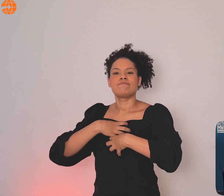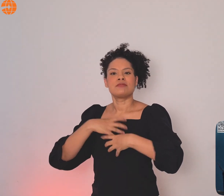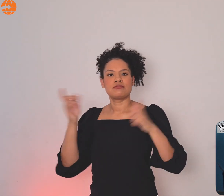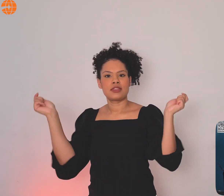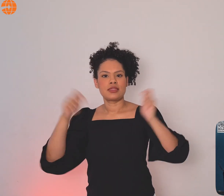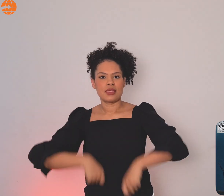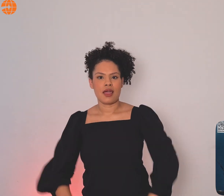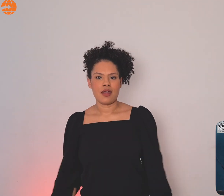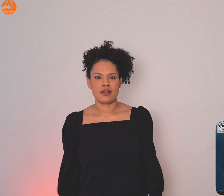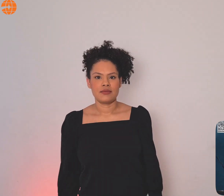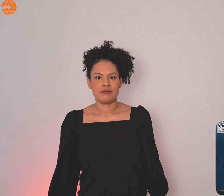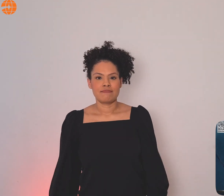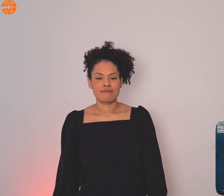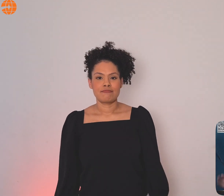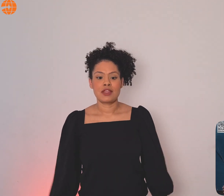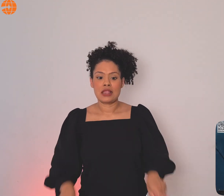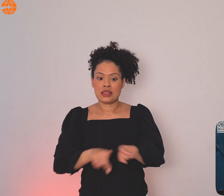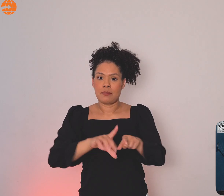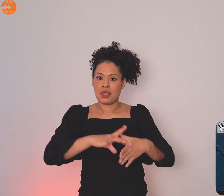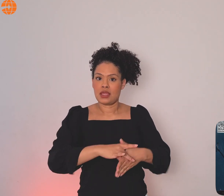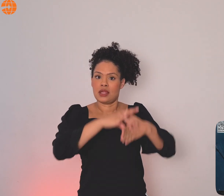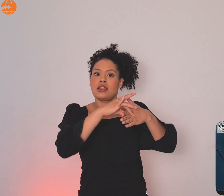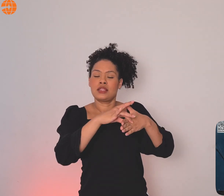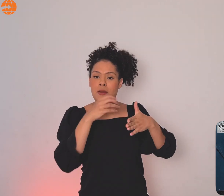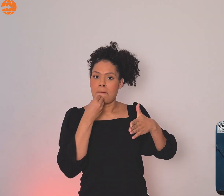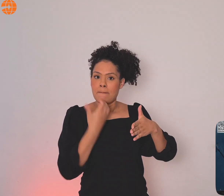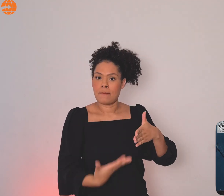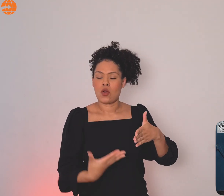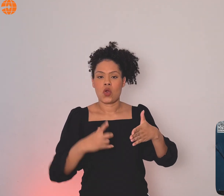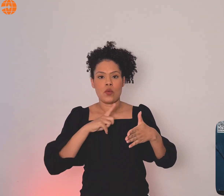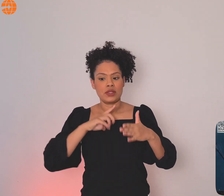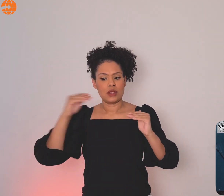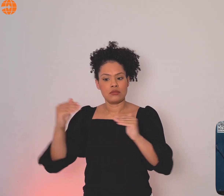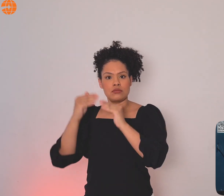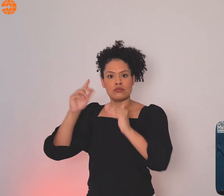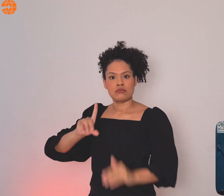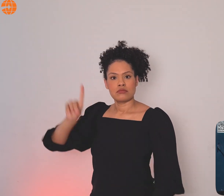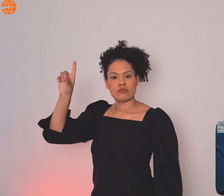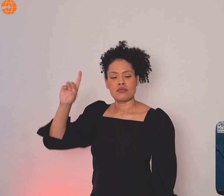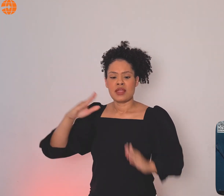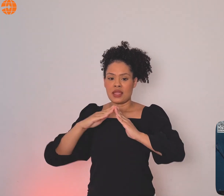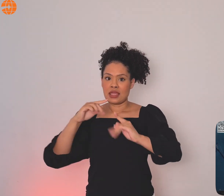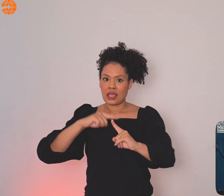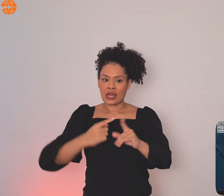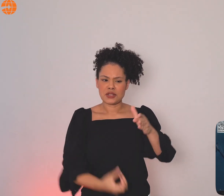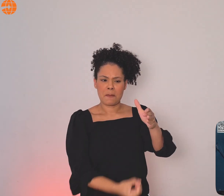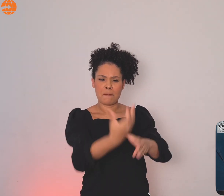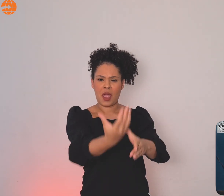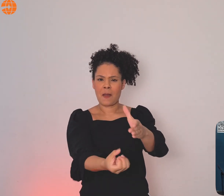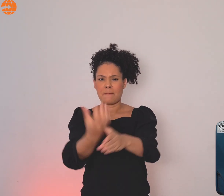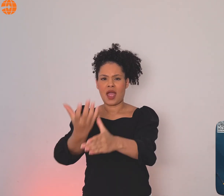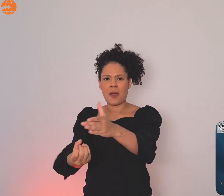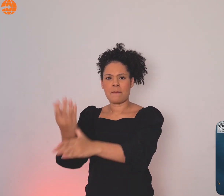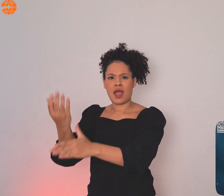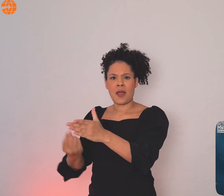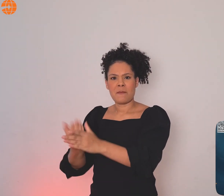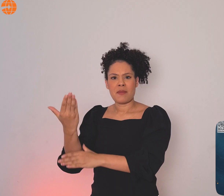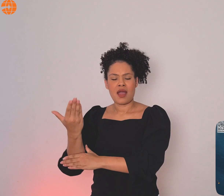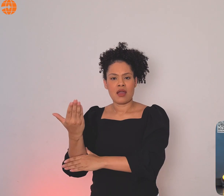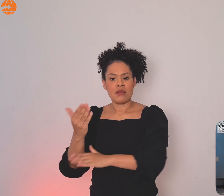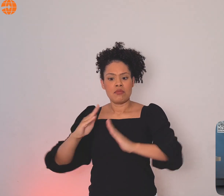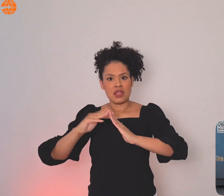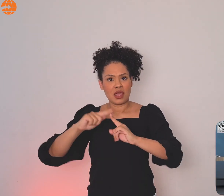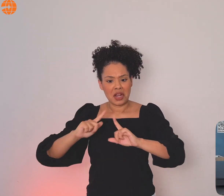igrejas que estão plantando novas igrejas, são igrejas que estão fazendo a diferença. Agora a pergunta